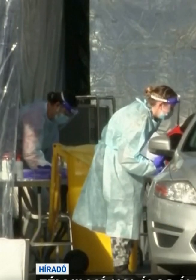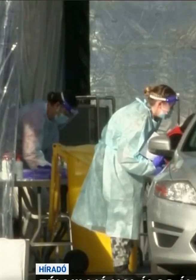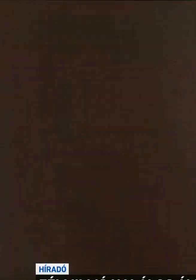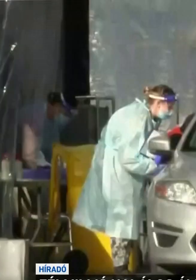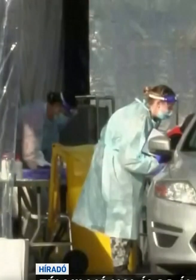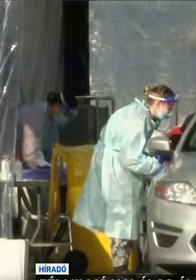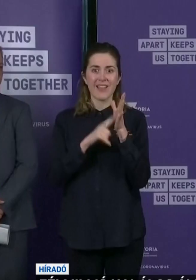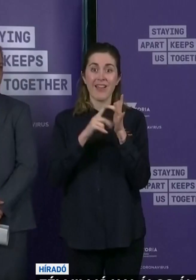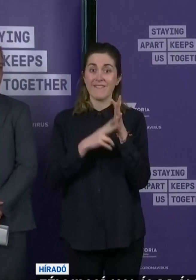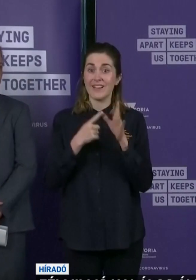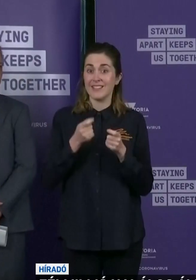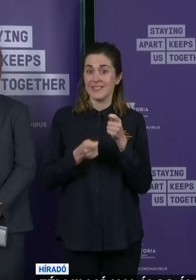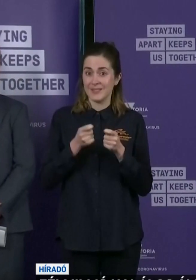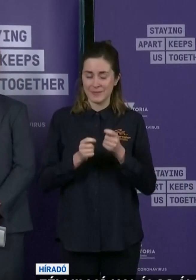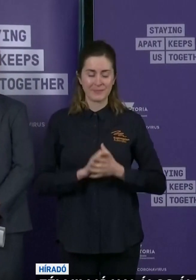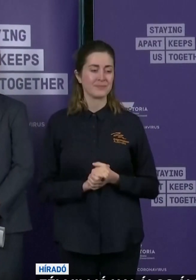visszaállítását fontolgatják.